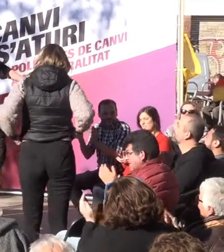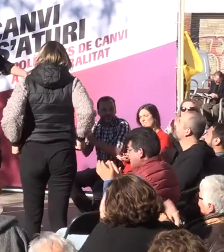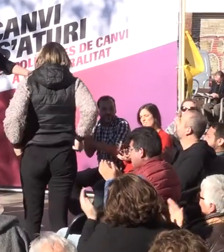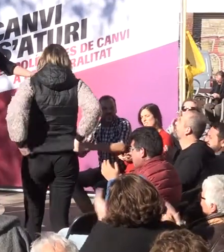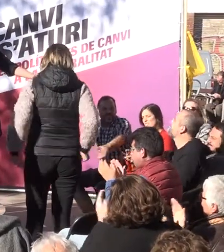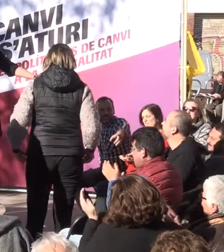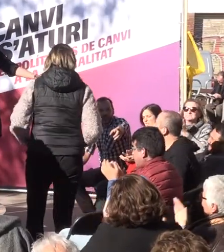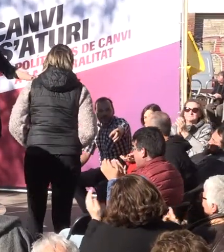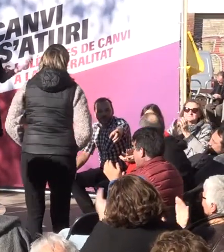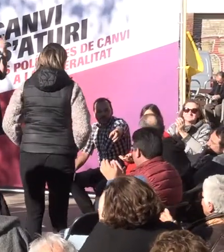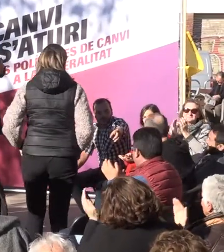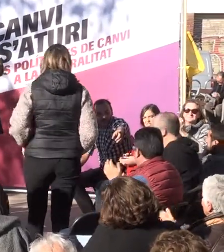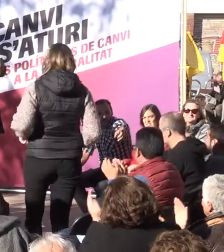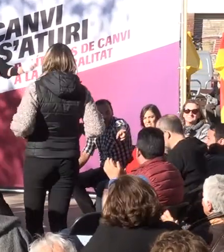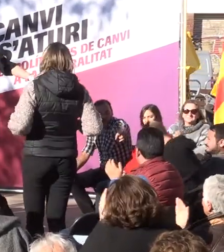al compañero martín